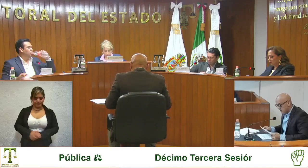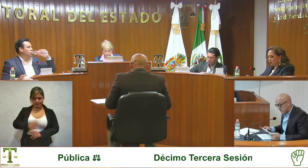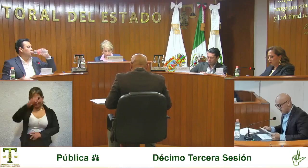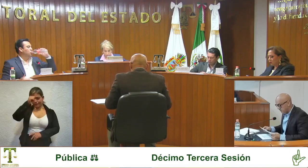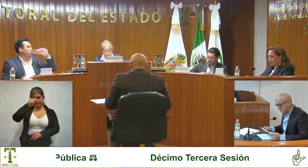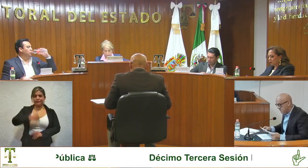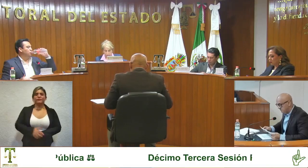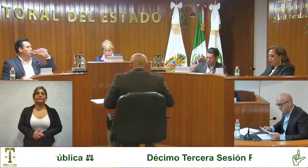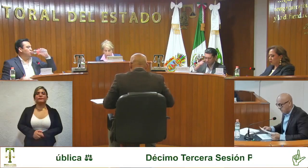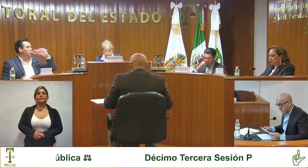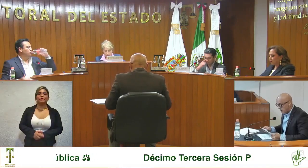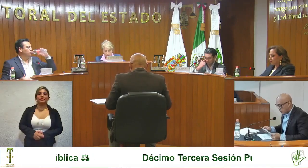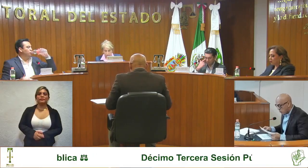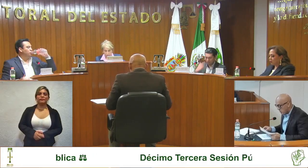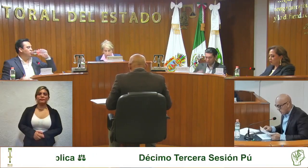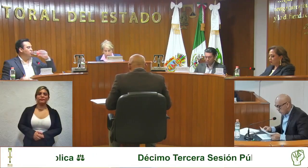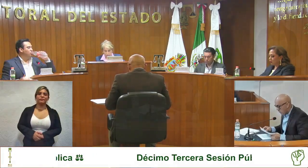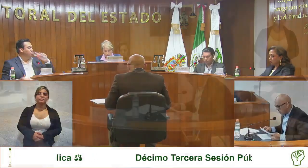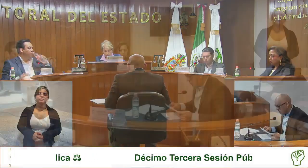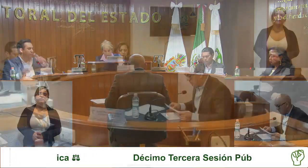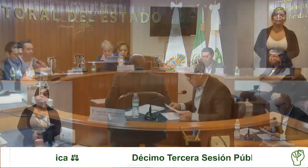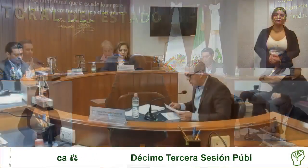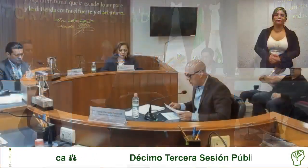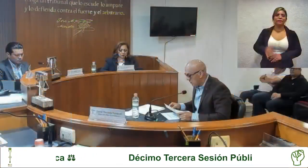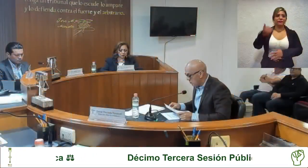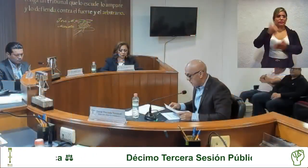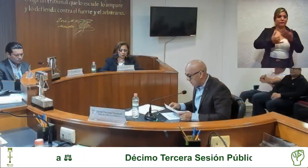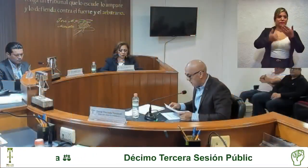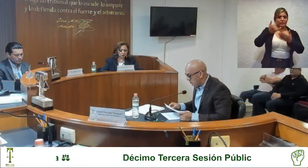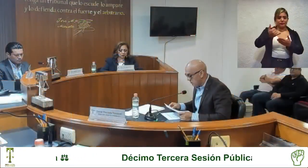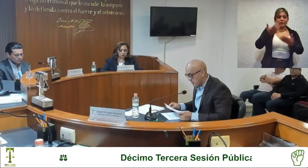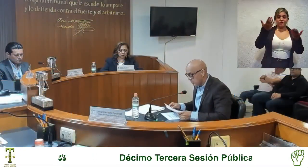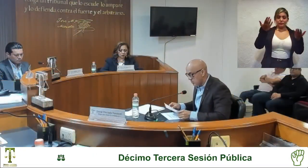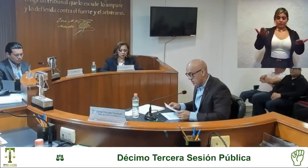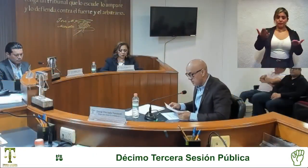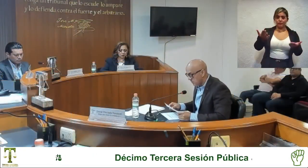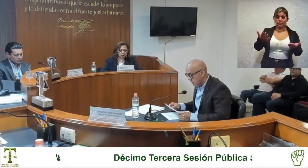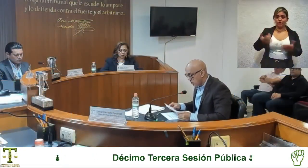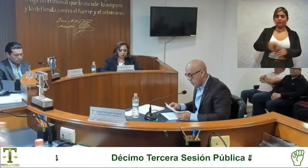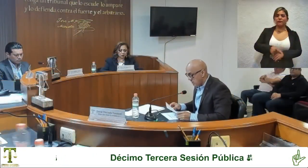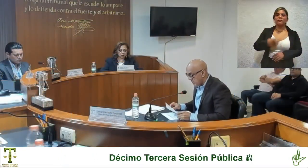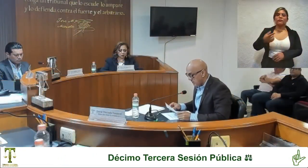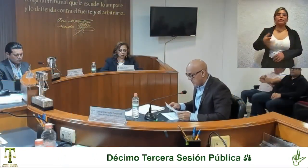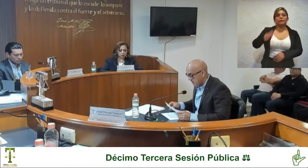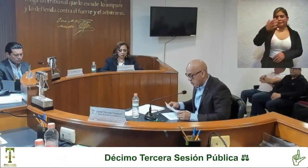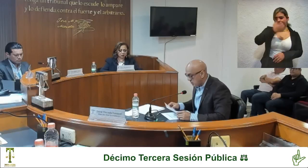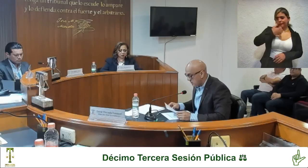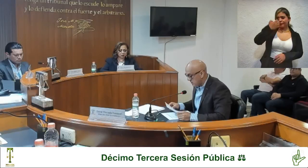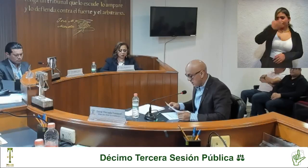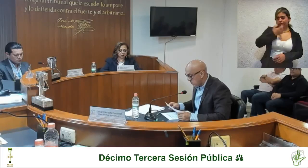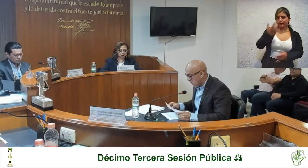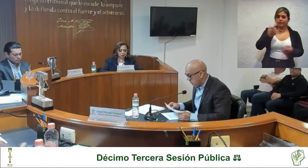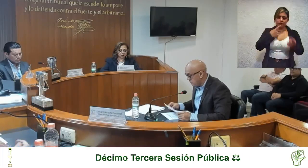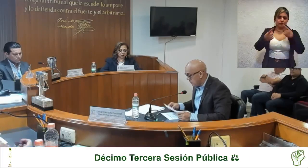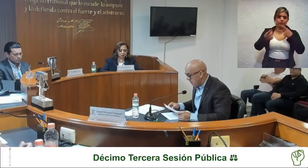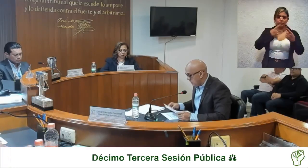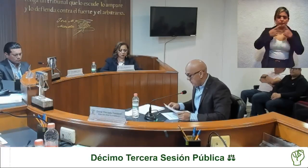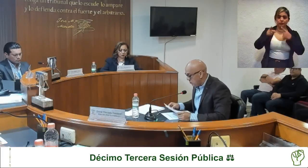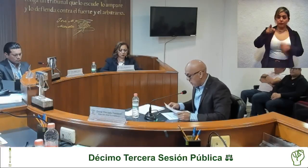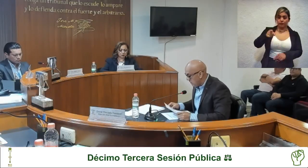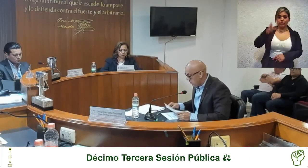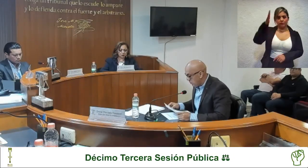magistrada presidenta. Doy cuenta con el proyecto de resolución que somete a la consideración de este Pleno el magistrado César Salgado